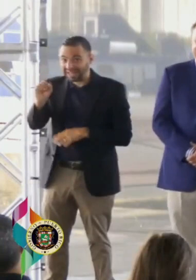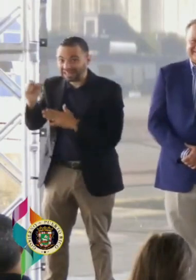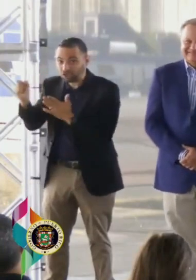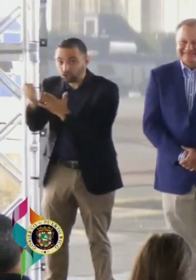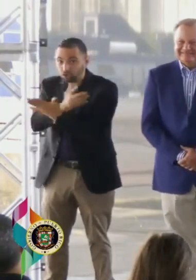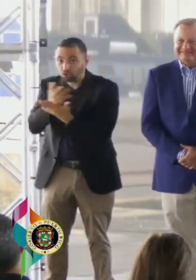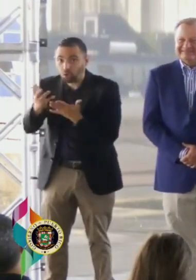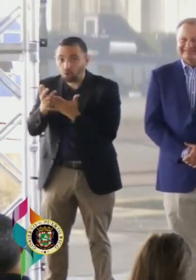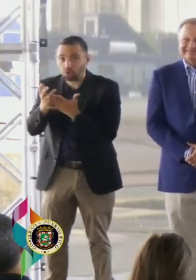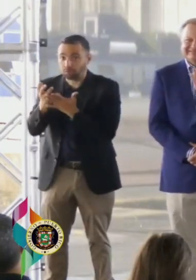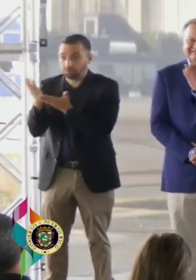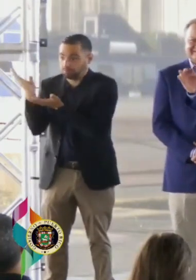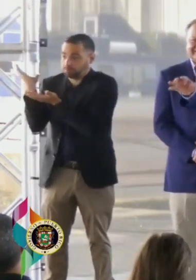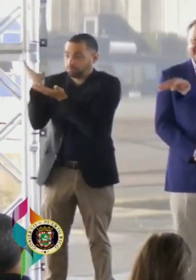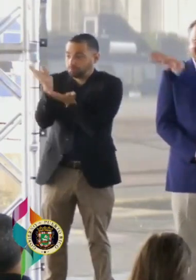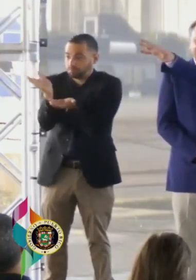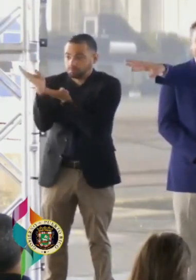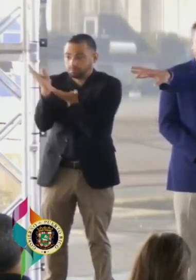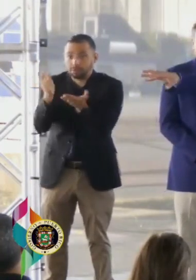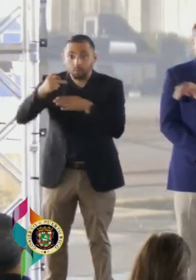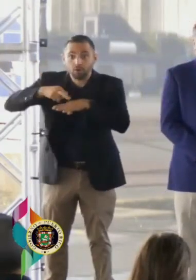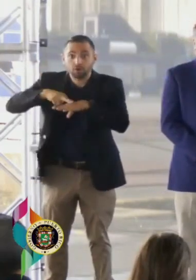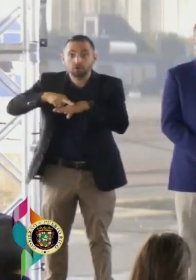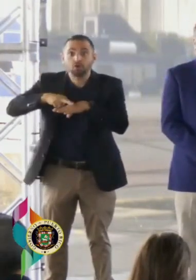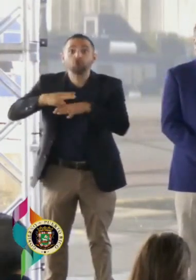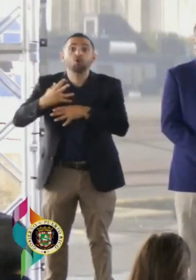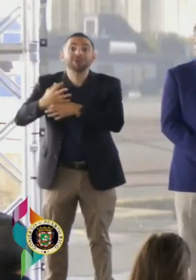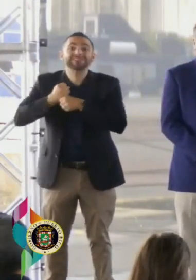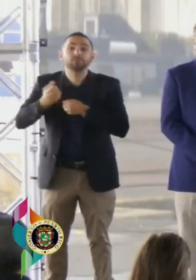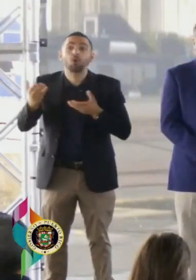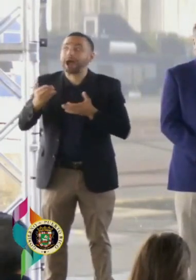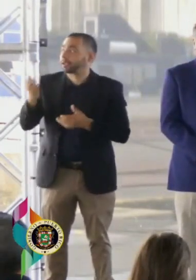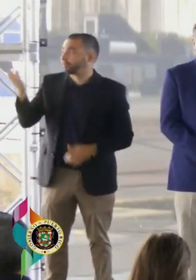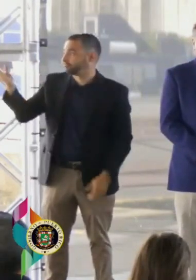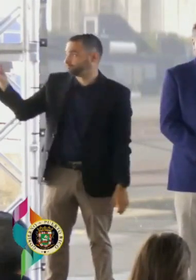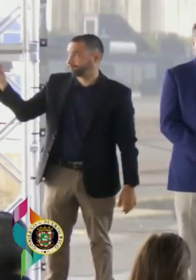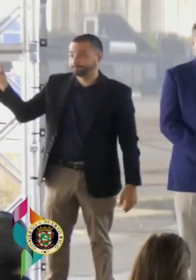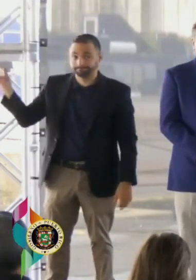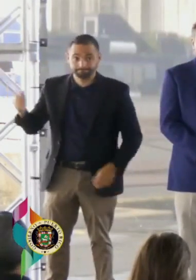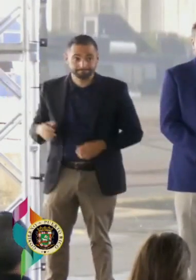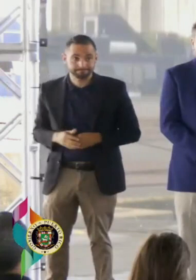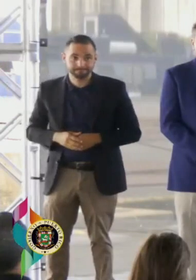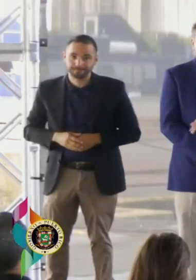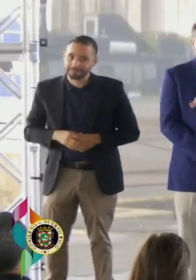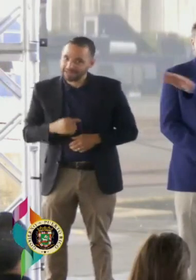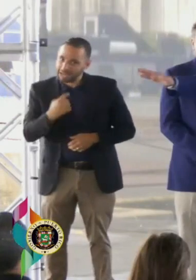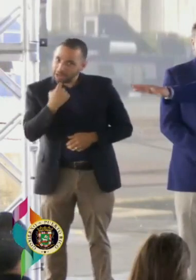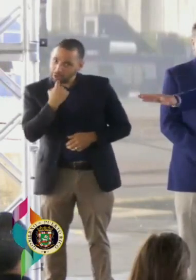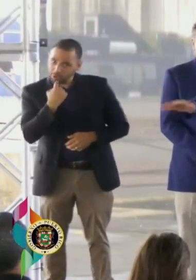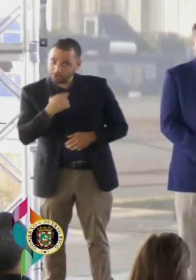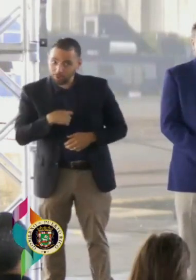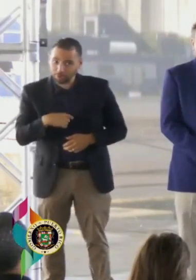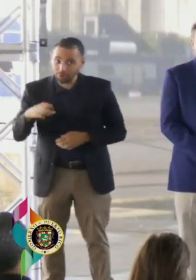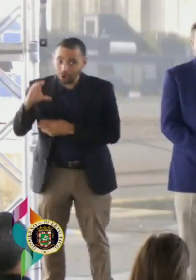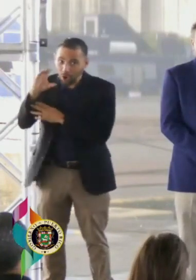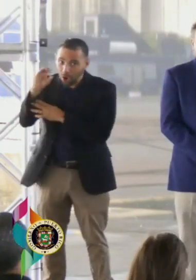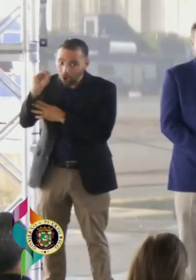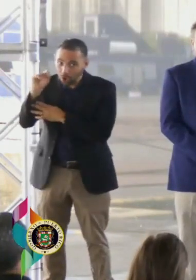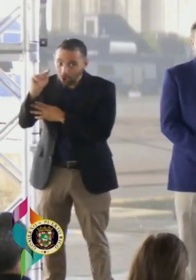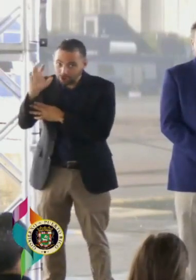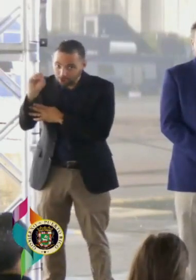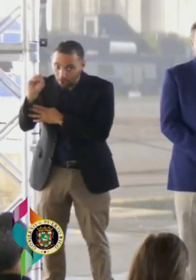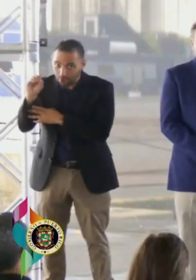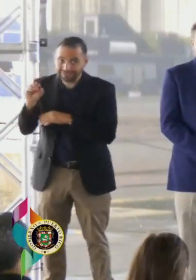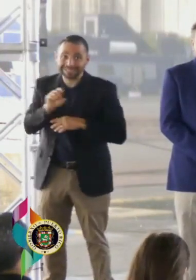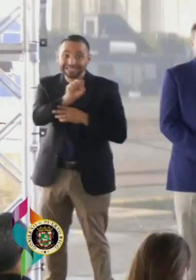la carga que recibe Puerto Rico se recibe aquí eh yo siempre le digo bromeando que el Costco y el samclub se llena gracias a esto anuncio no